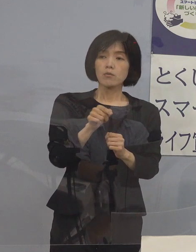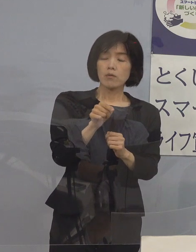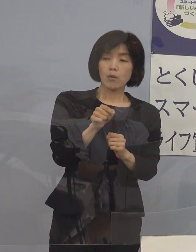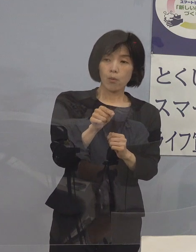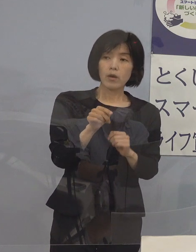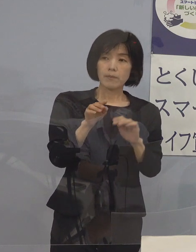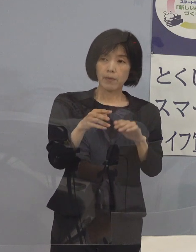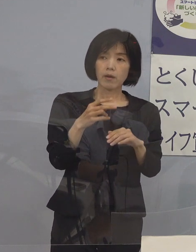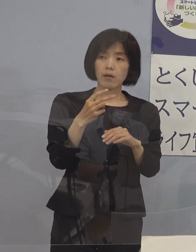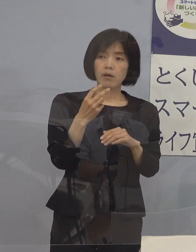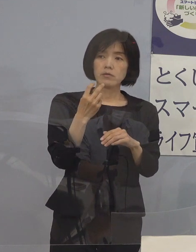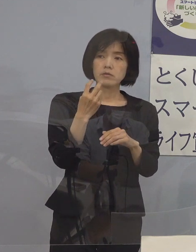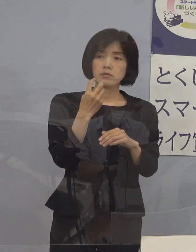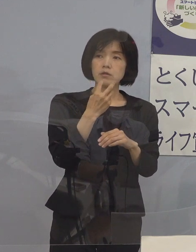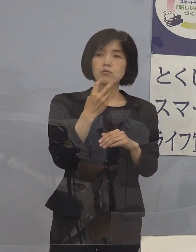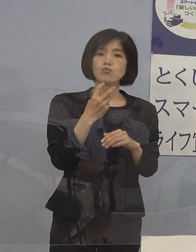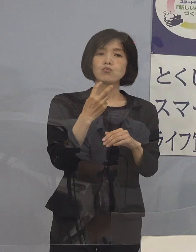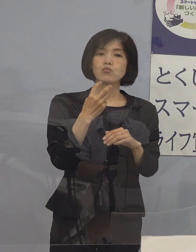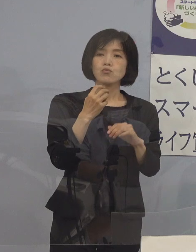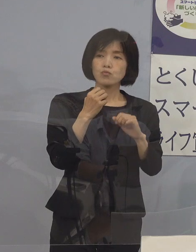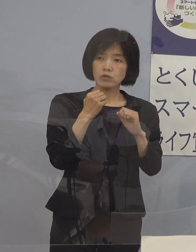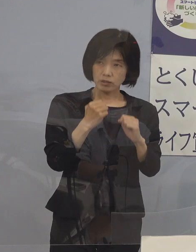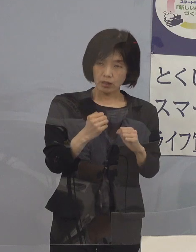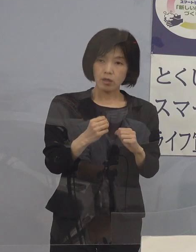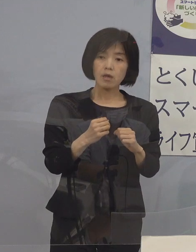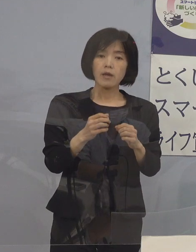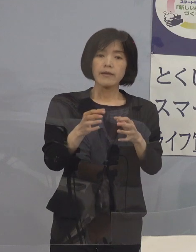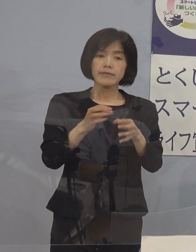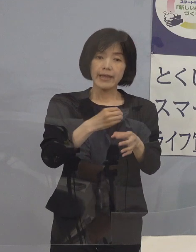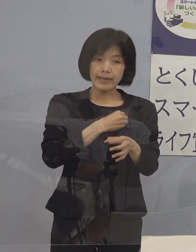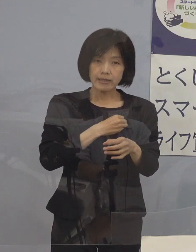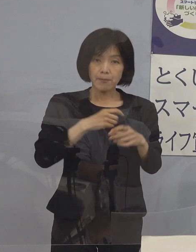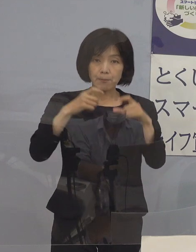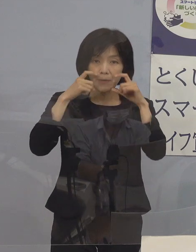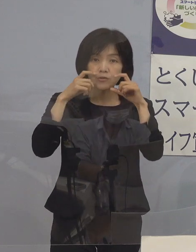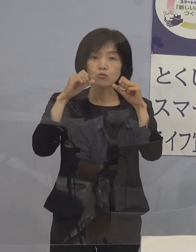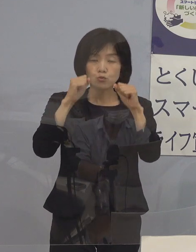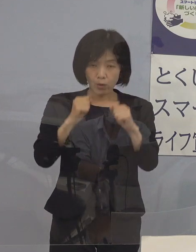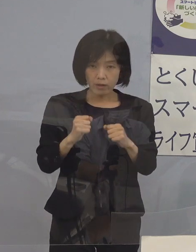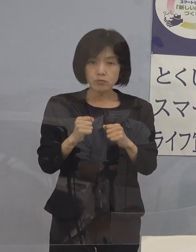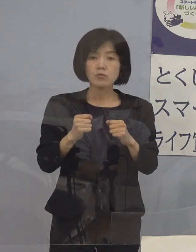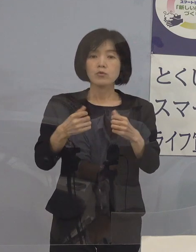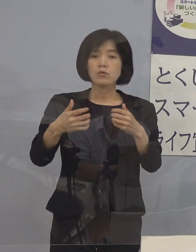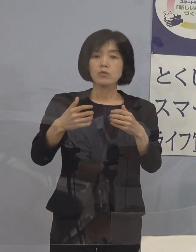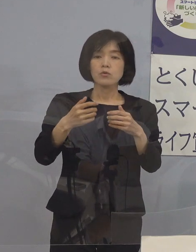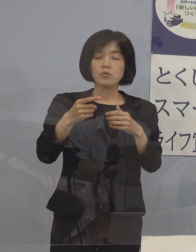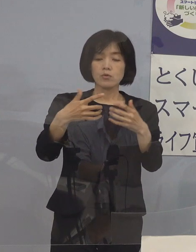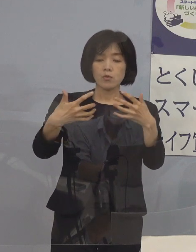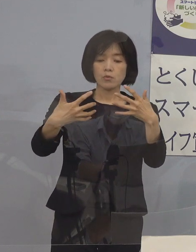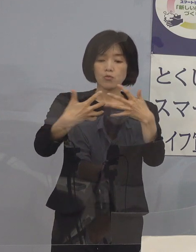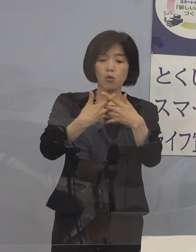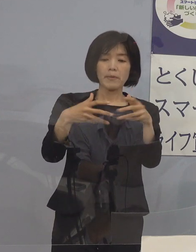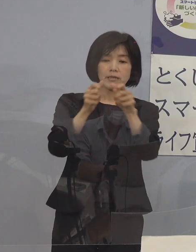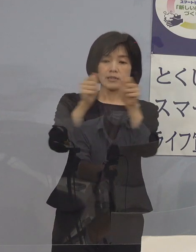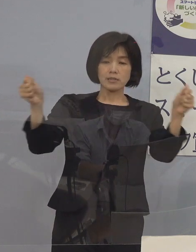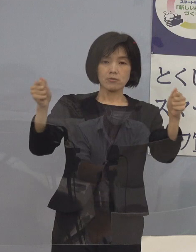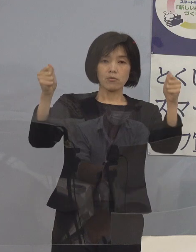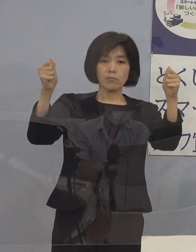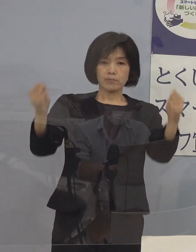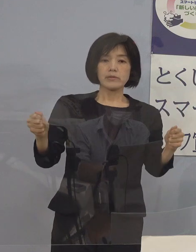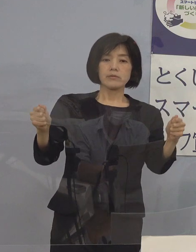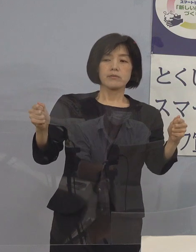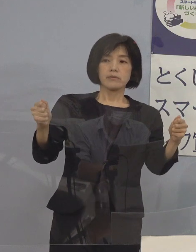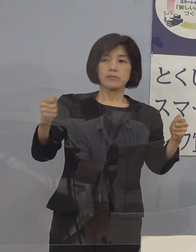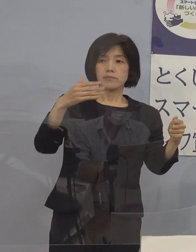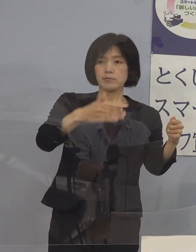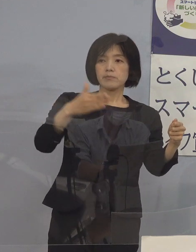すでにチェックをしているところでありまして、まあ、店員のマスク、あとフェイスシールド、これをつけて対応し